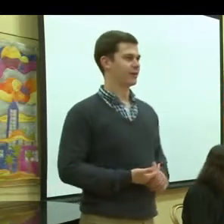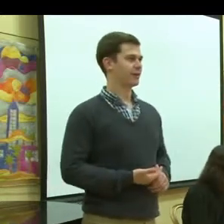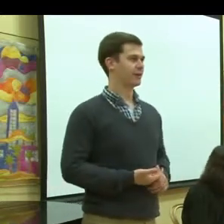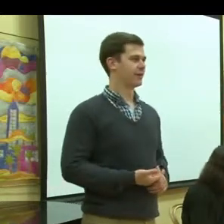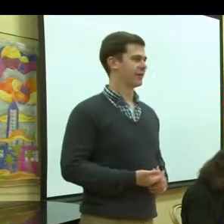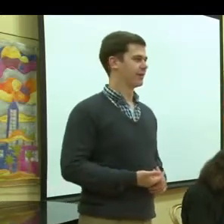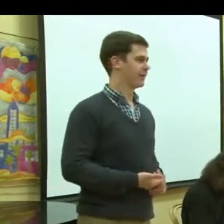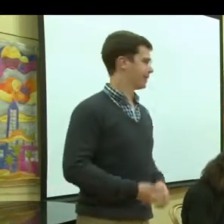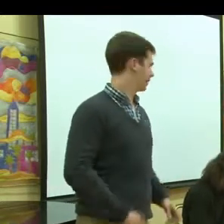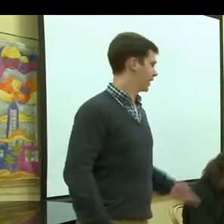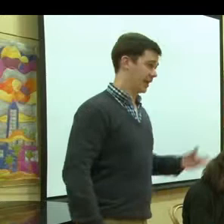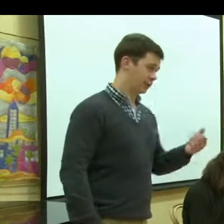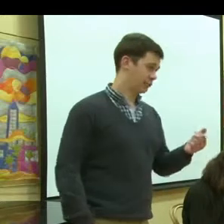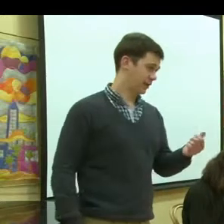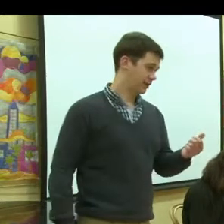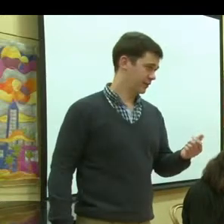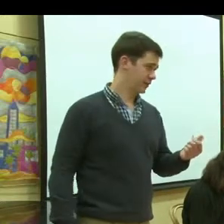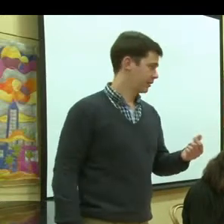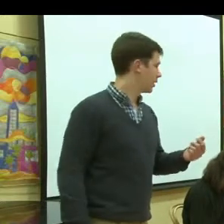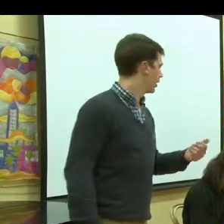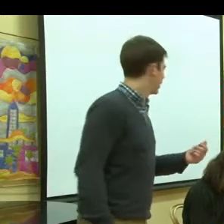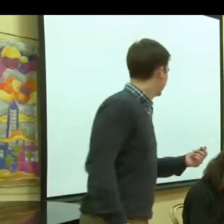że wcale nie